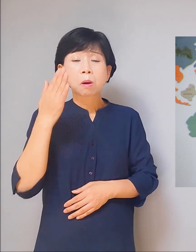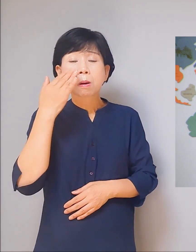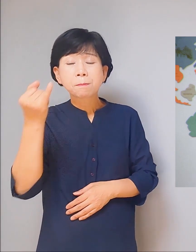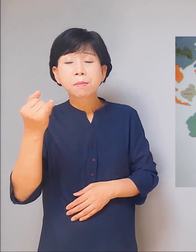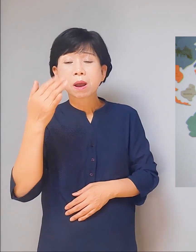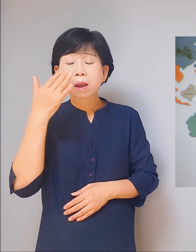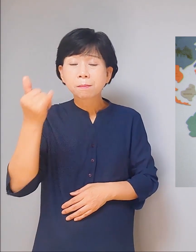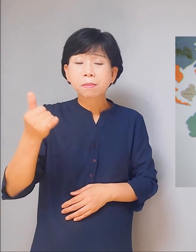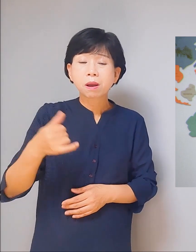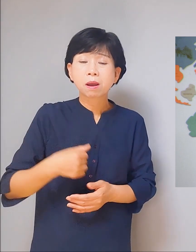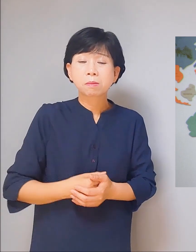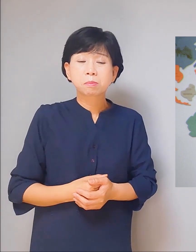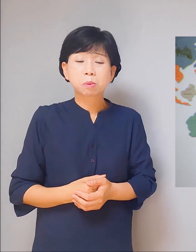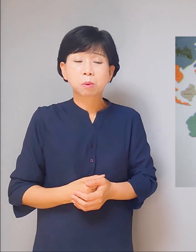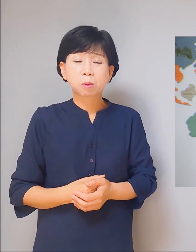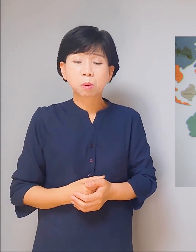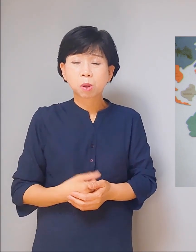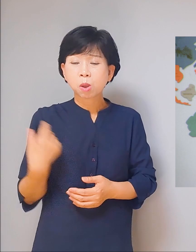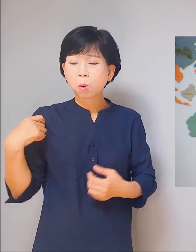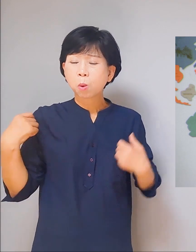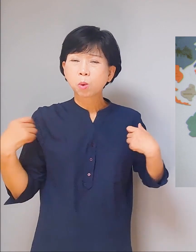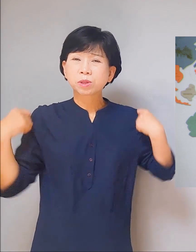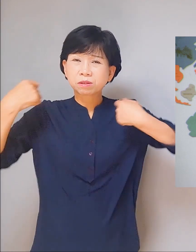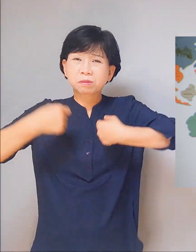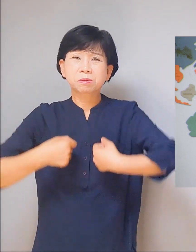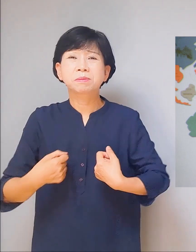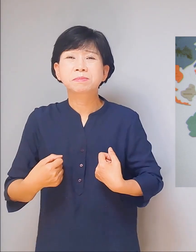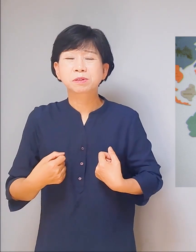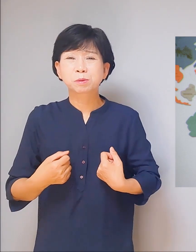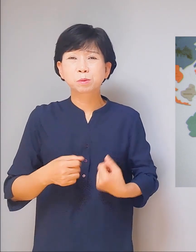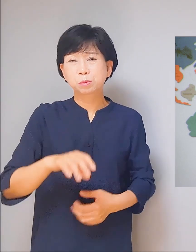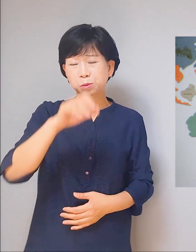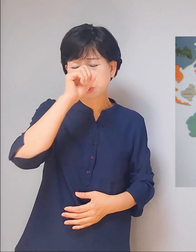역할, 의사 역할, 환자 역할, 무슨 간호사 역할 하는 거죠.